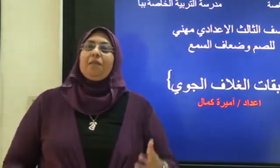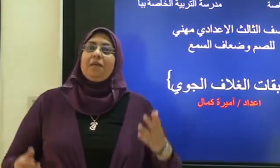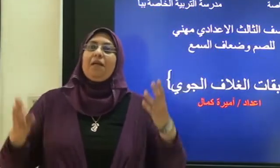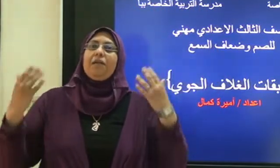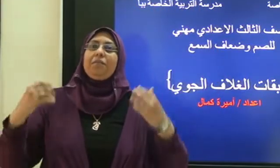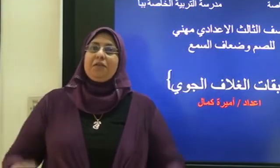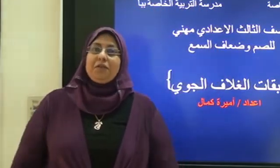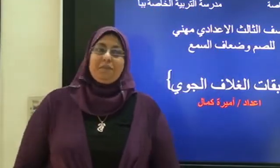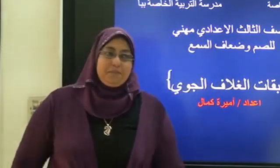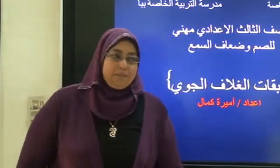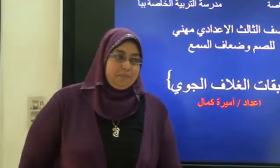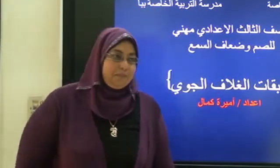الجوي. يلا نبتدي.